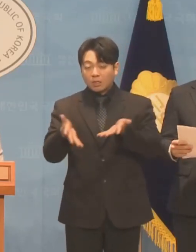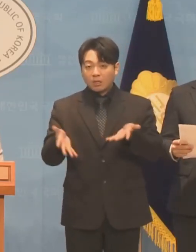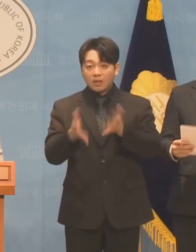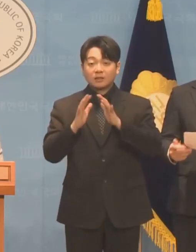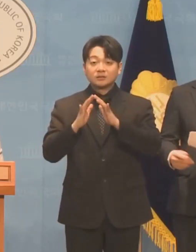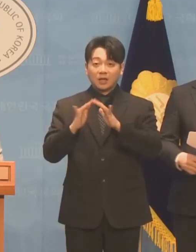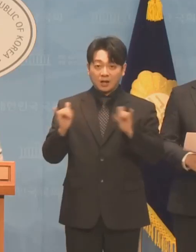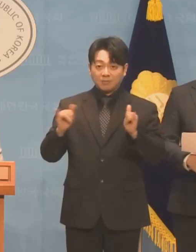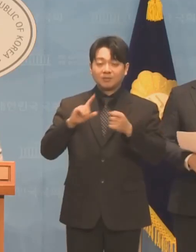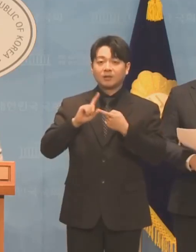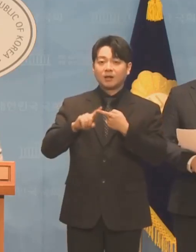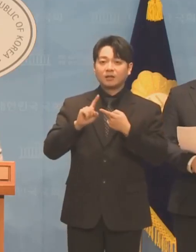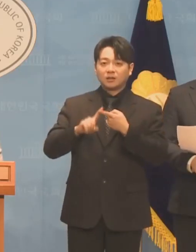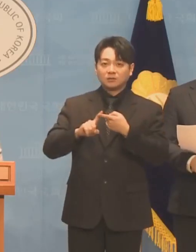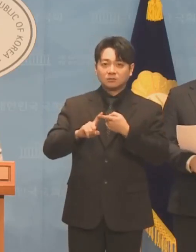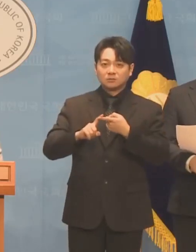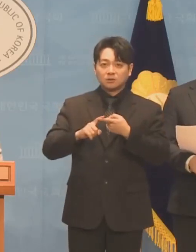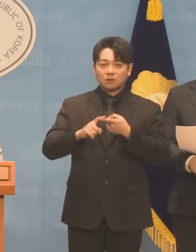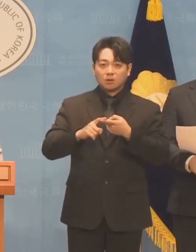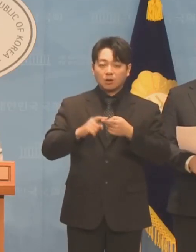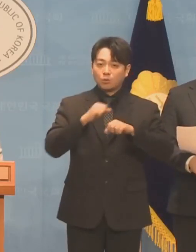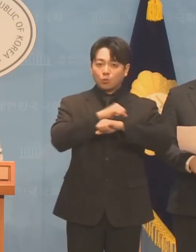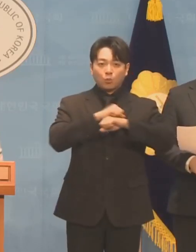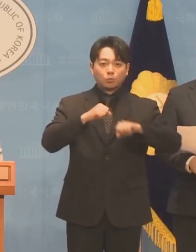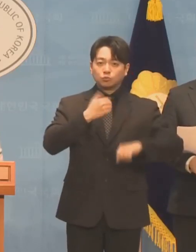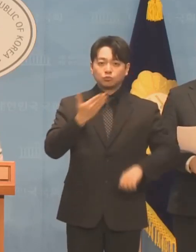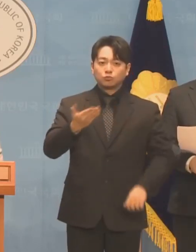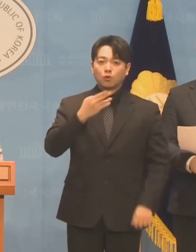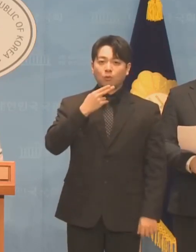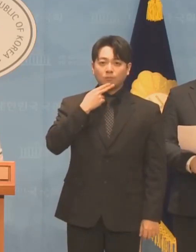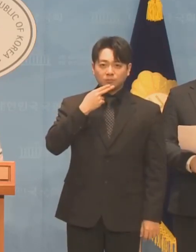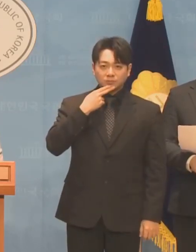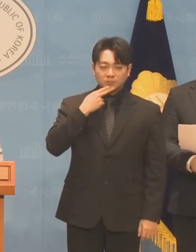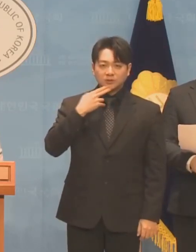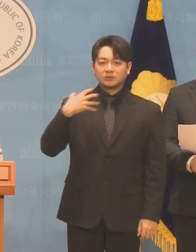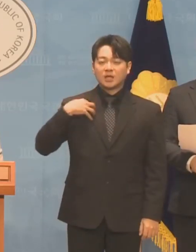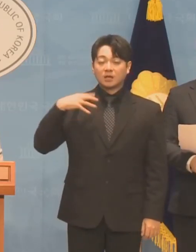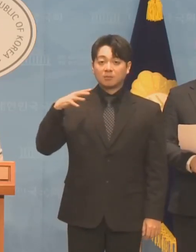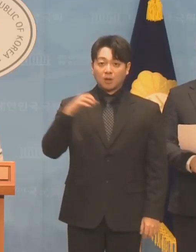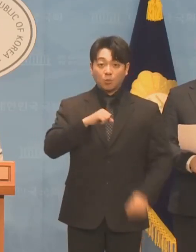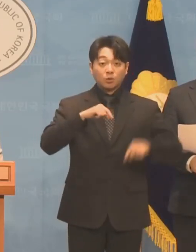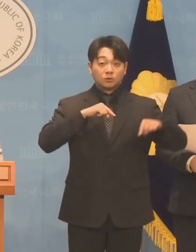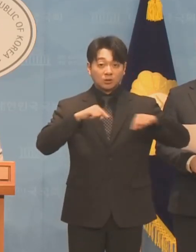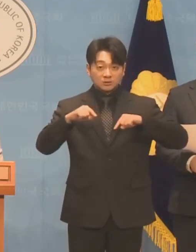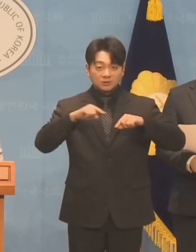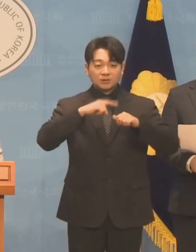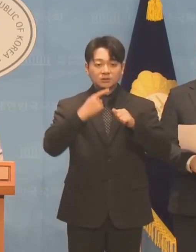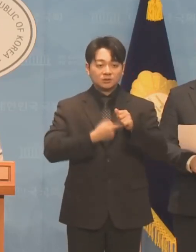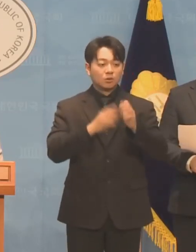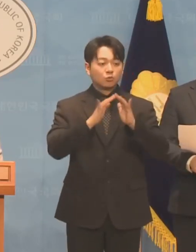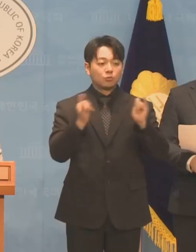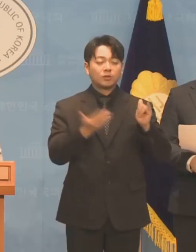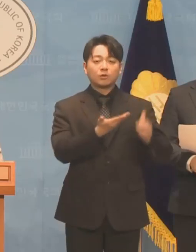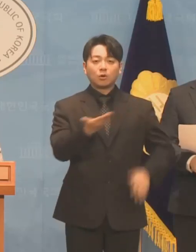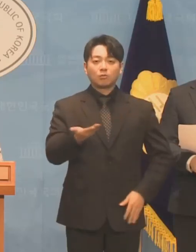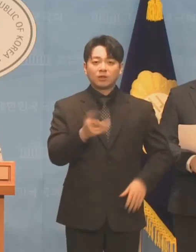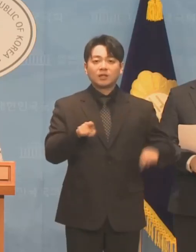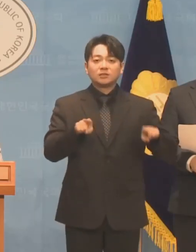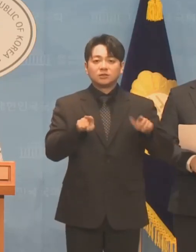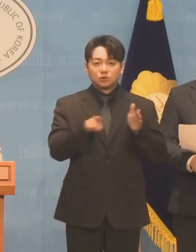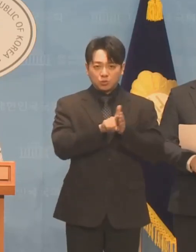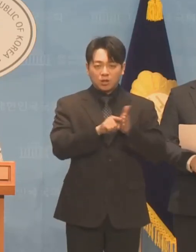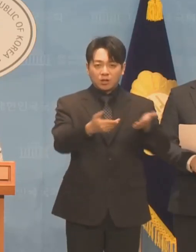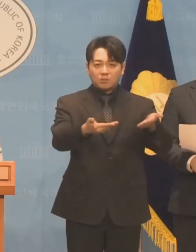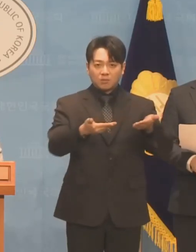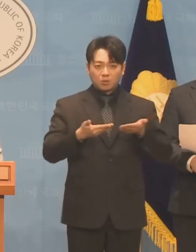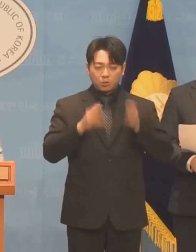세력들에 대해서 어떠한 관용도 없을 것입니다. 또한 앞으로도 책임 있는 정치를 통해 국민의 신뢰를 얻고 올바른 여론 형성을 위해 최선의